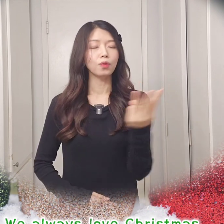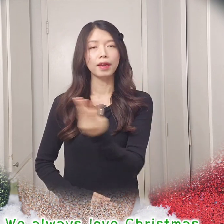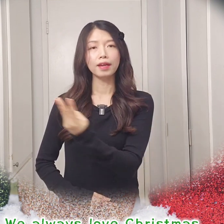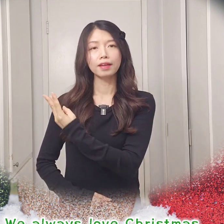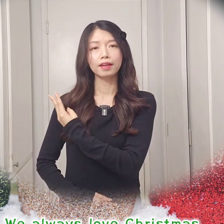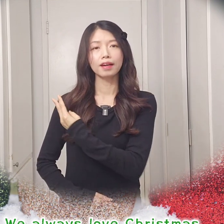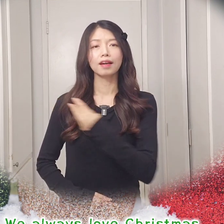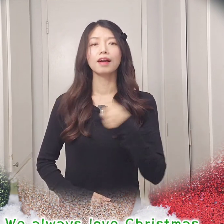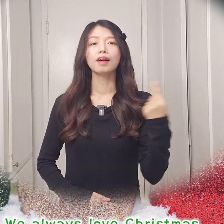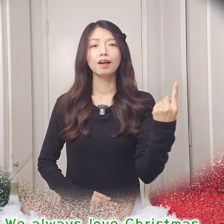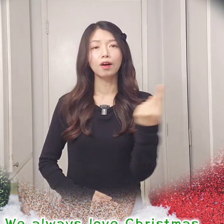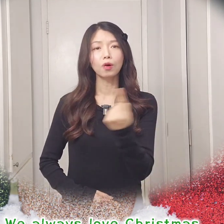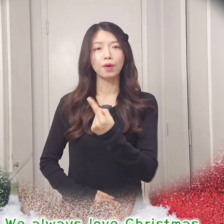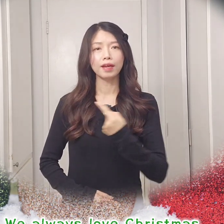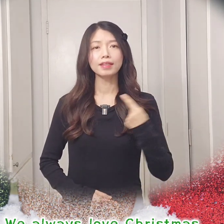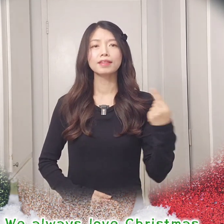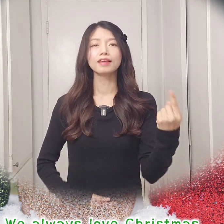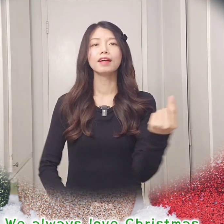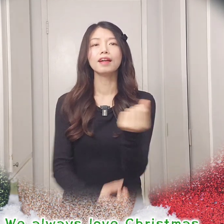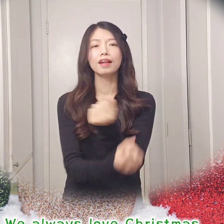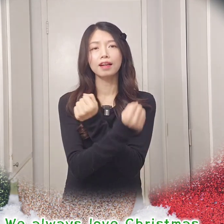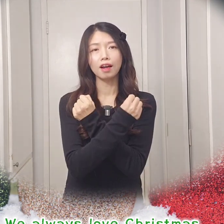We always love